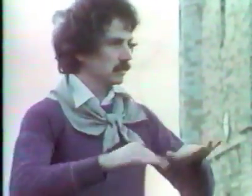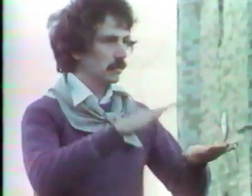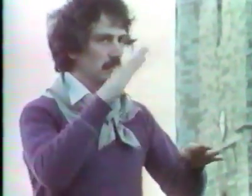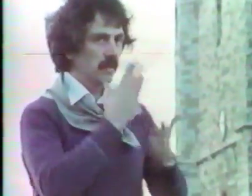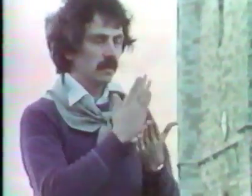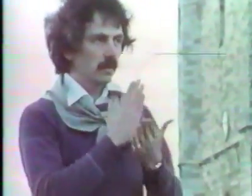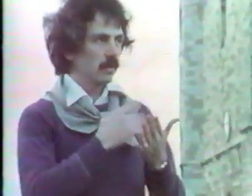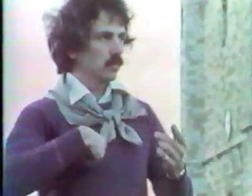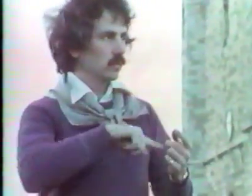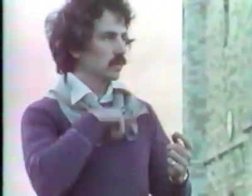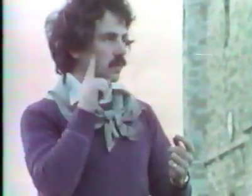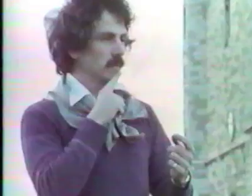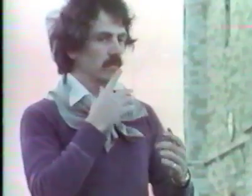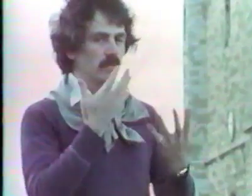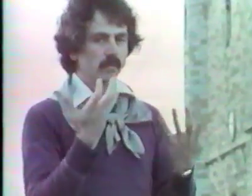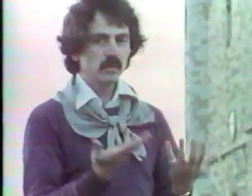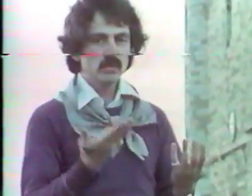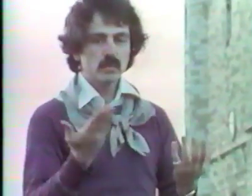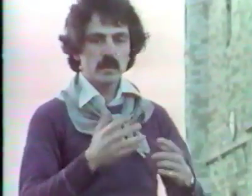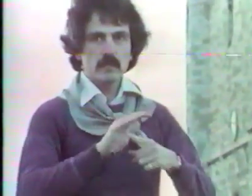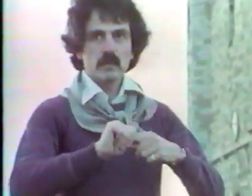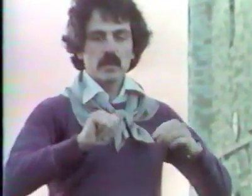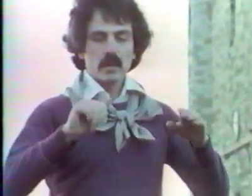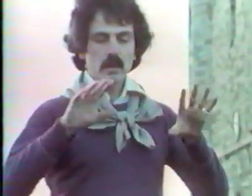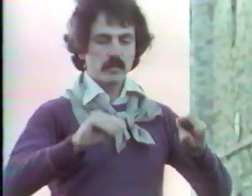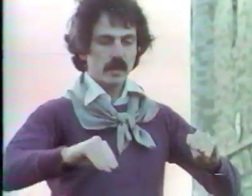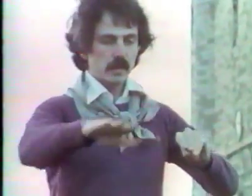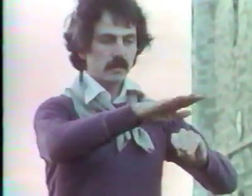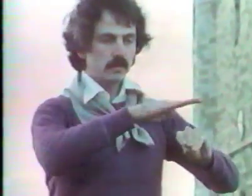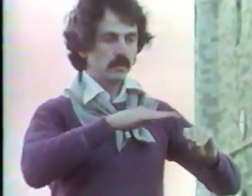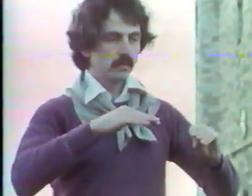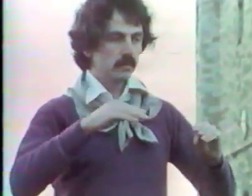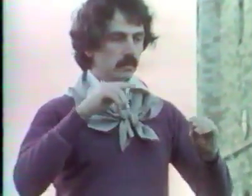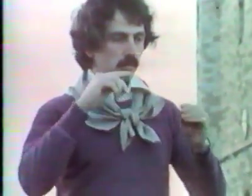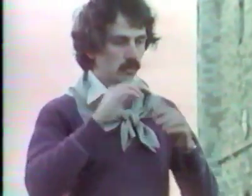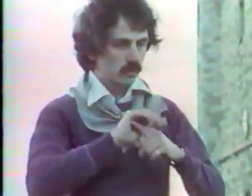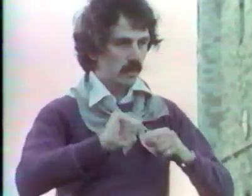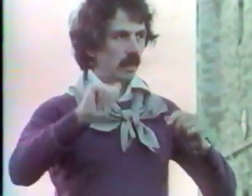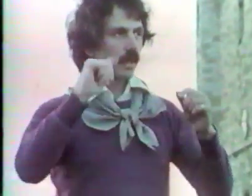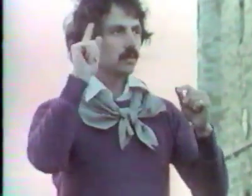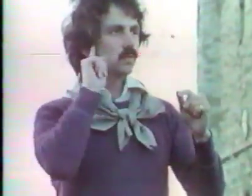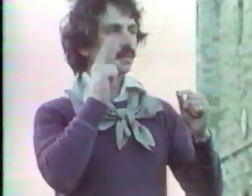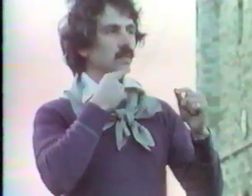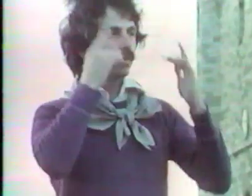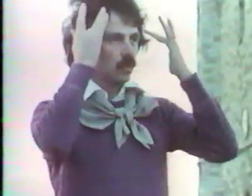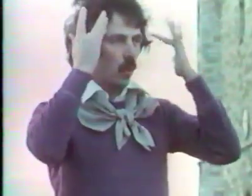mis au travail. Parce que nous, les sourds, nous avons besoin d'un lieu pour développer la